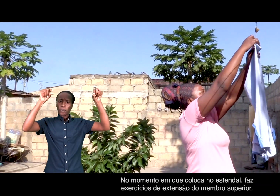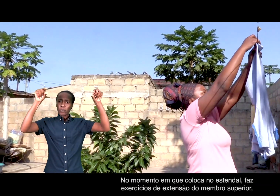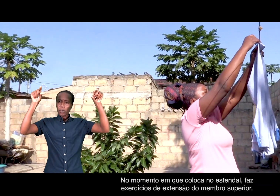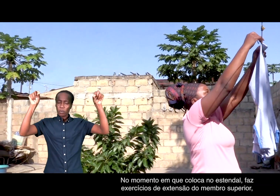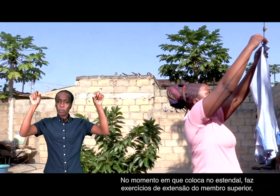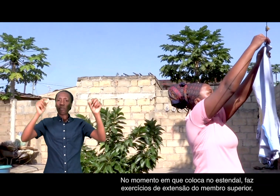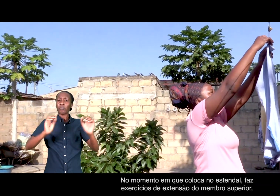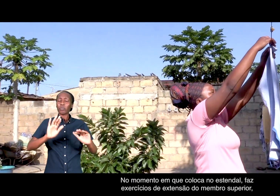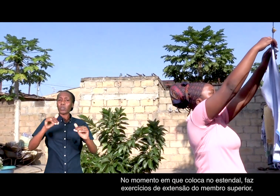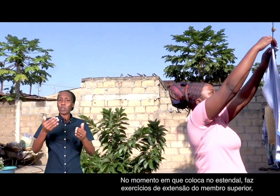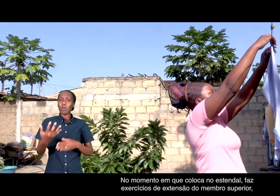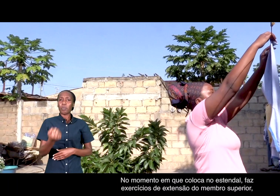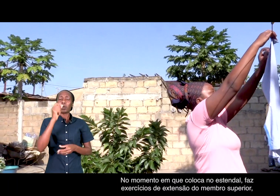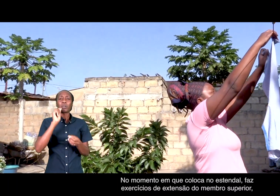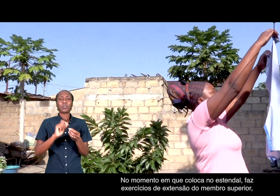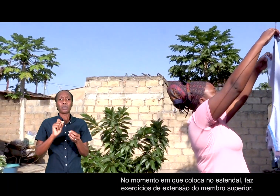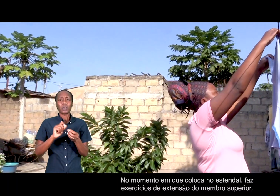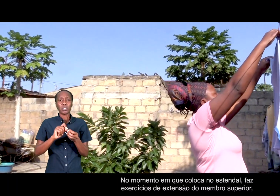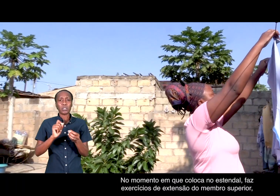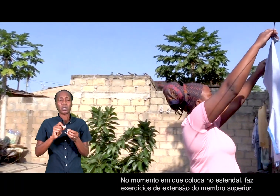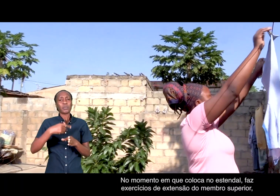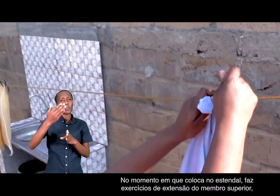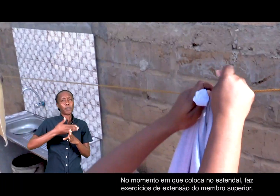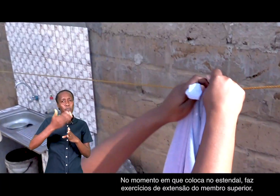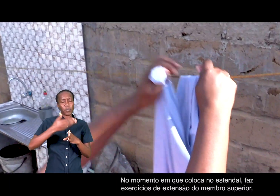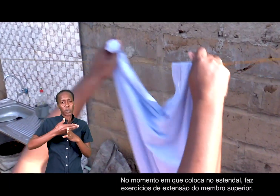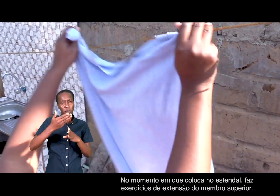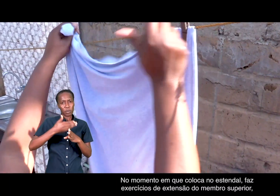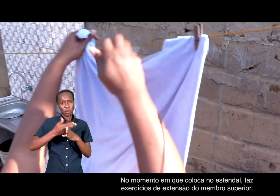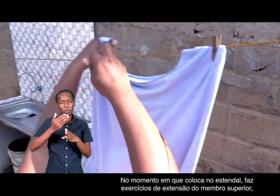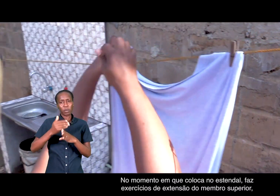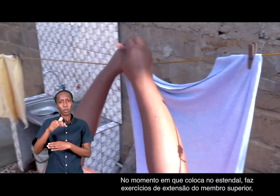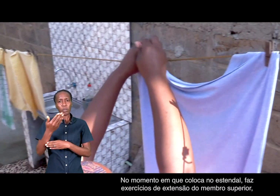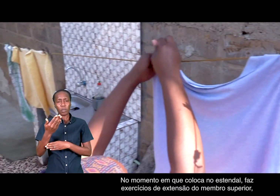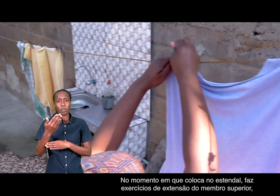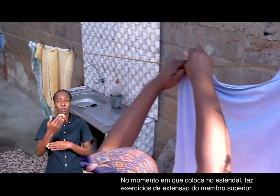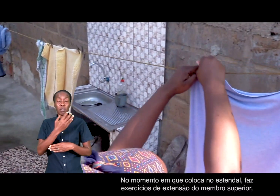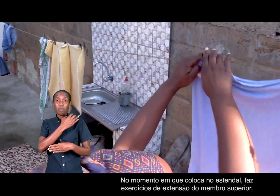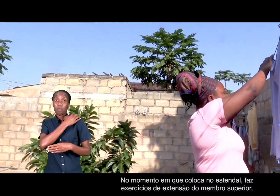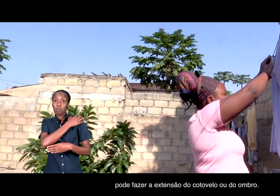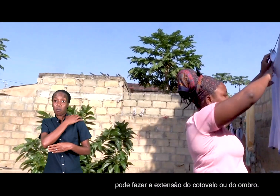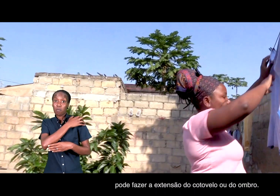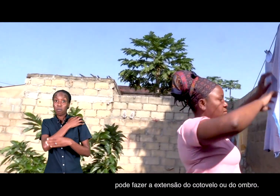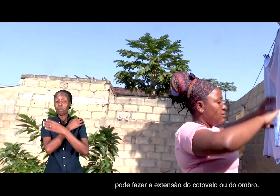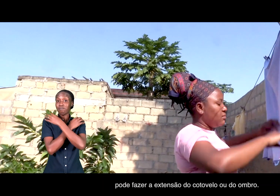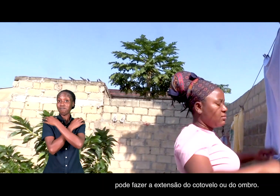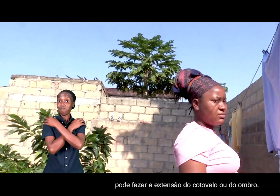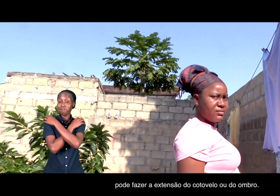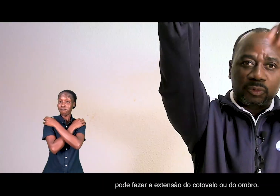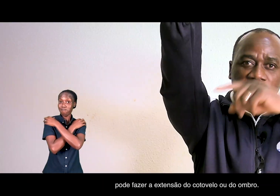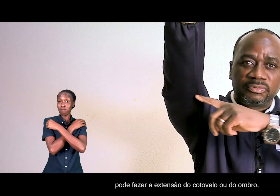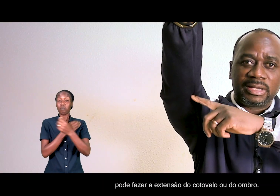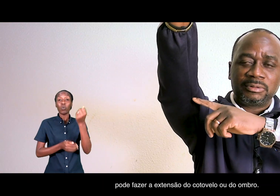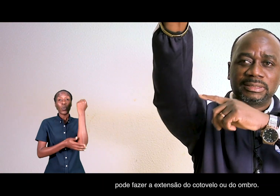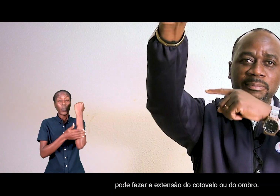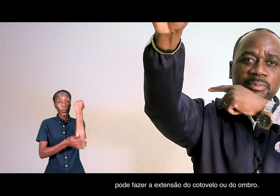em que coloca no stand-up, ele faz alguns exercícios de extensão do membro superior. Ele pode fazer a extensão